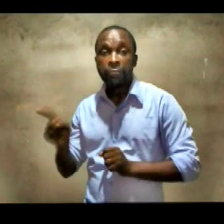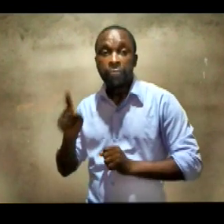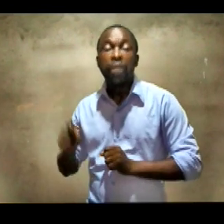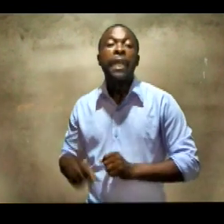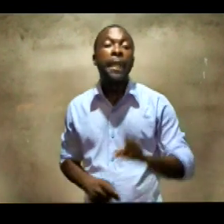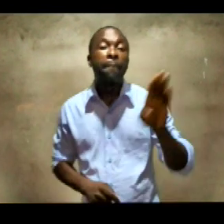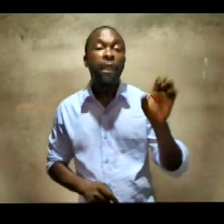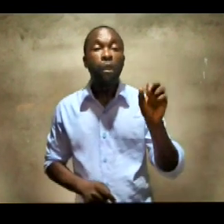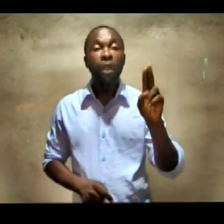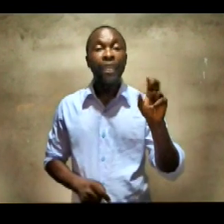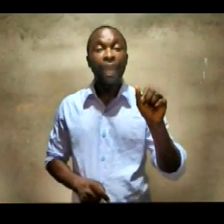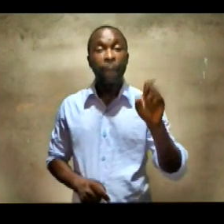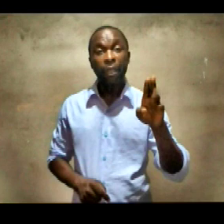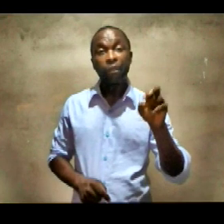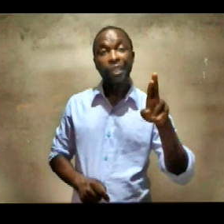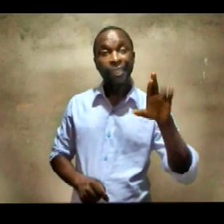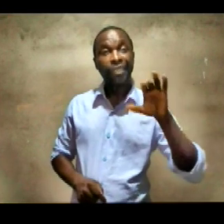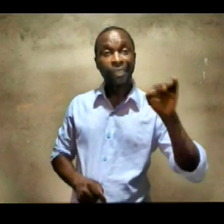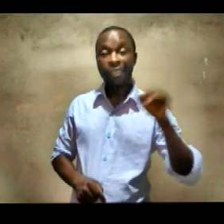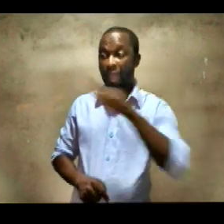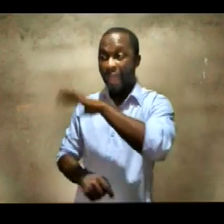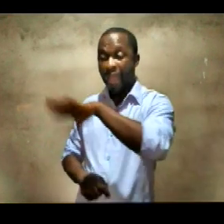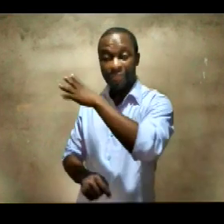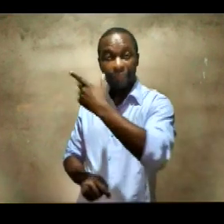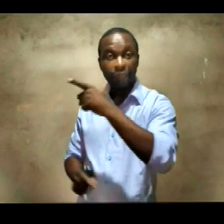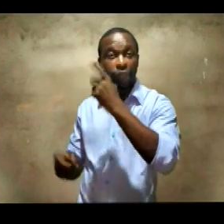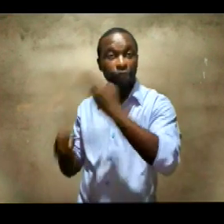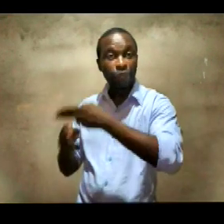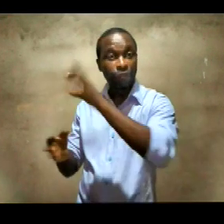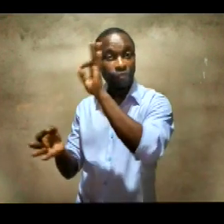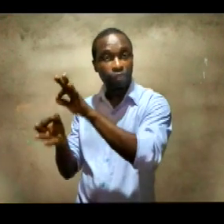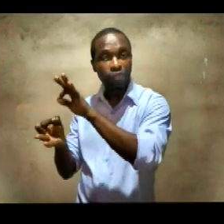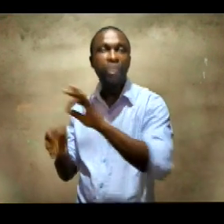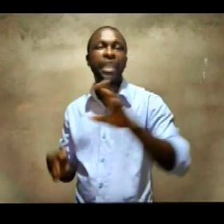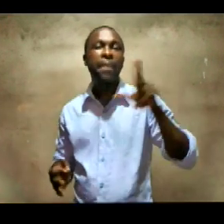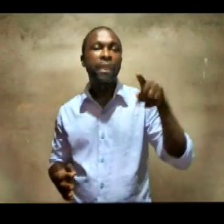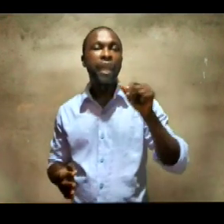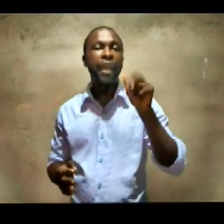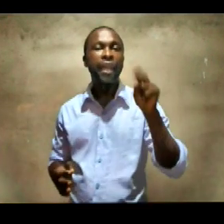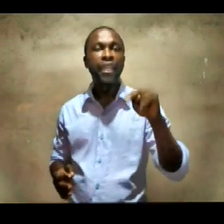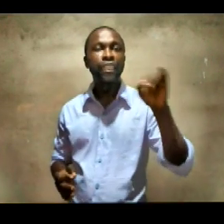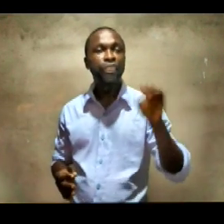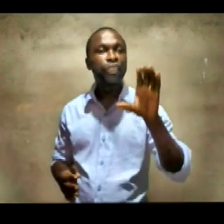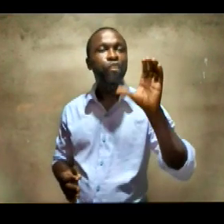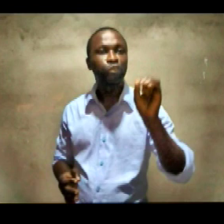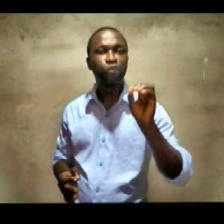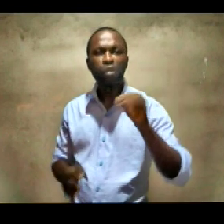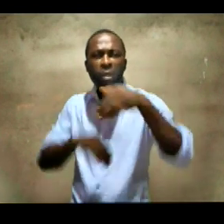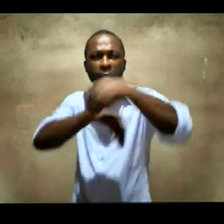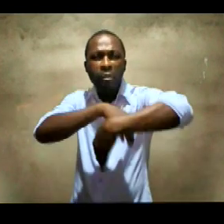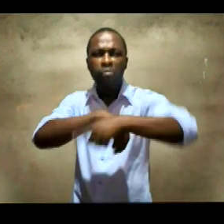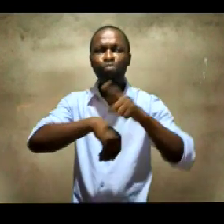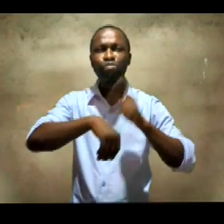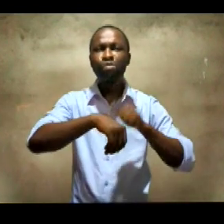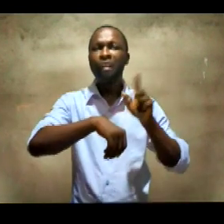23h30 à Bonabéry, au lieu du Panjo, un embarcadère. L'équipe de Canal 2 International accompagne l'opération Alcomi 3,